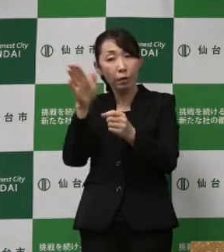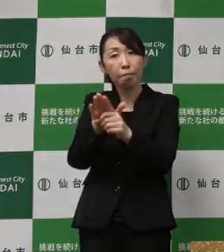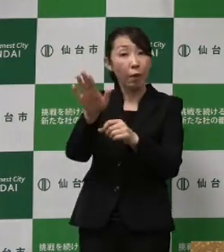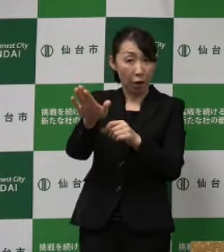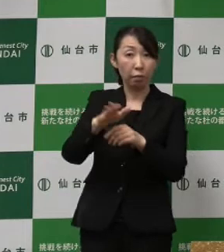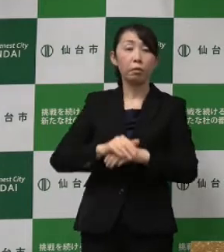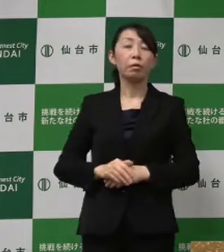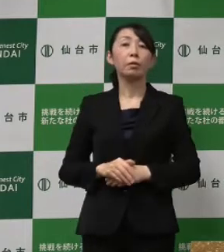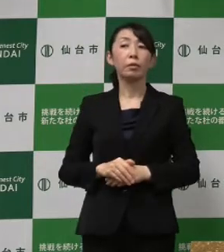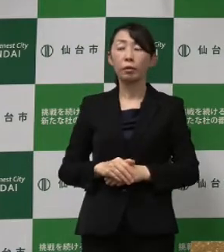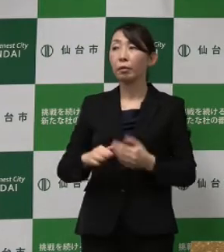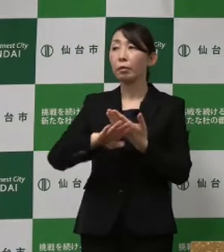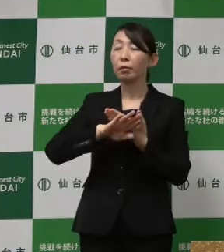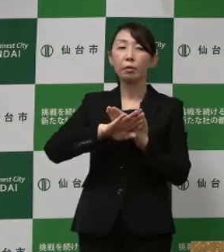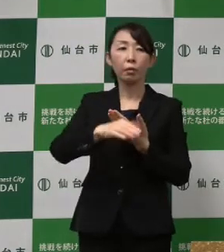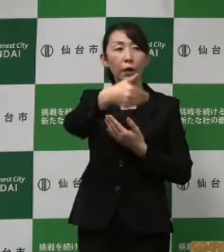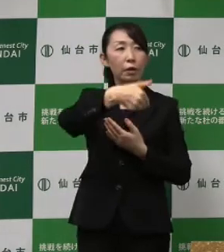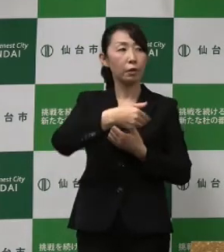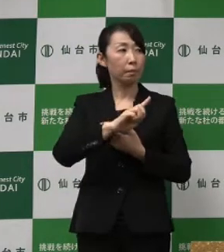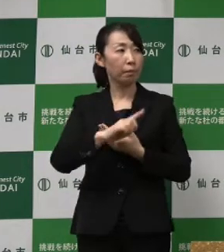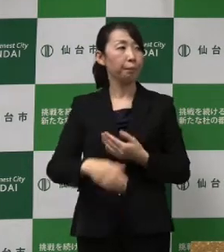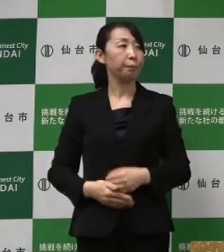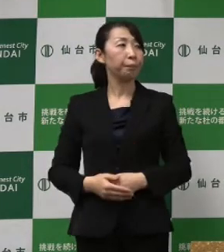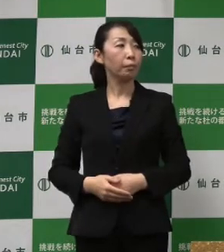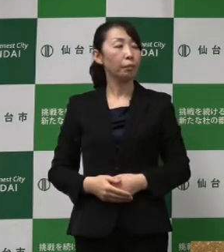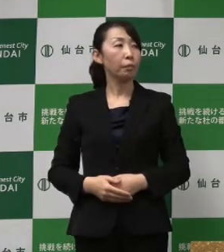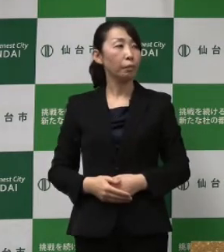はい、他にご質問いかがでしょうか。どうぞ。